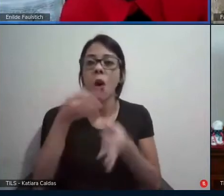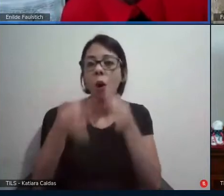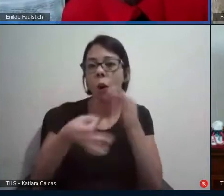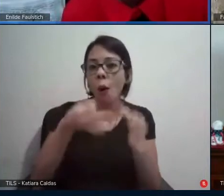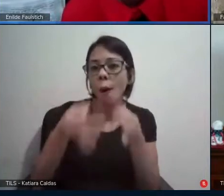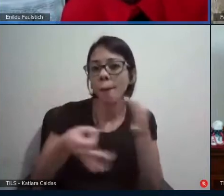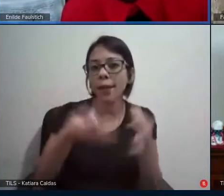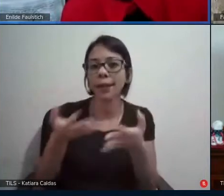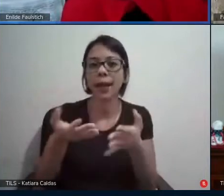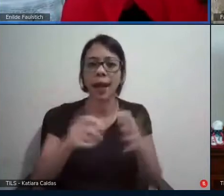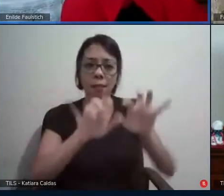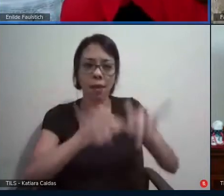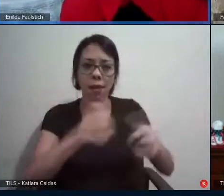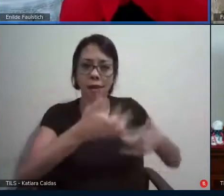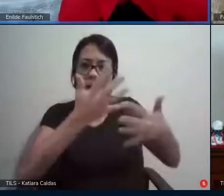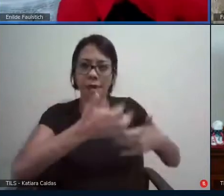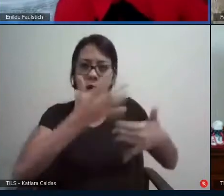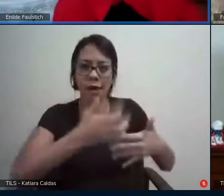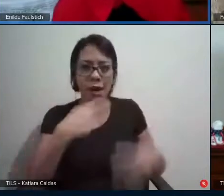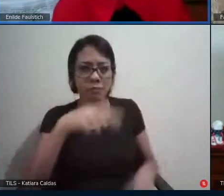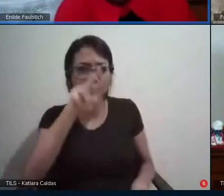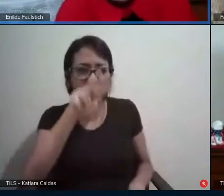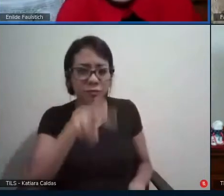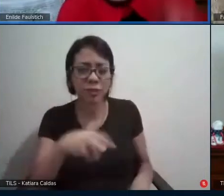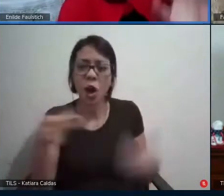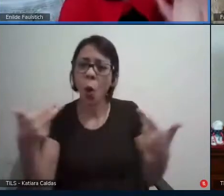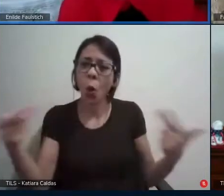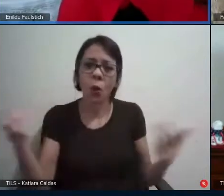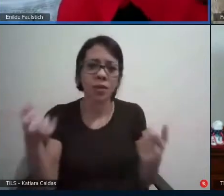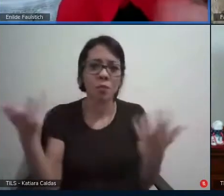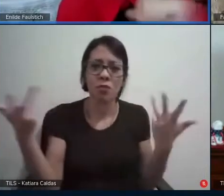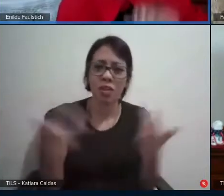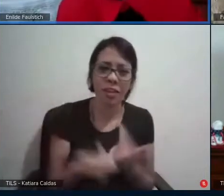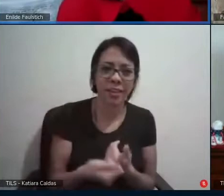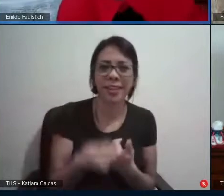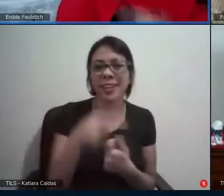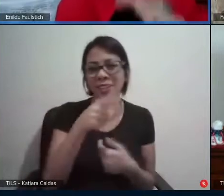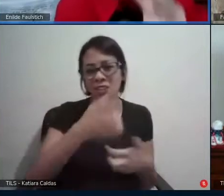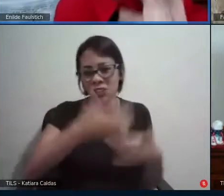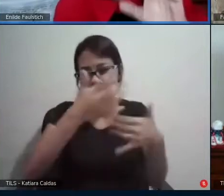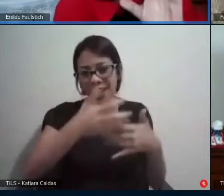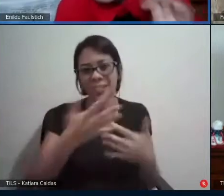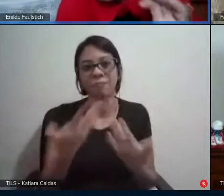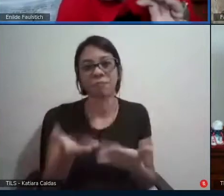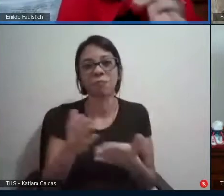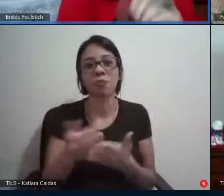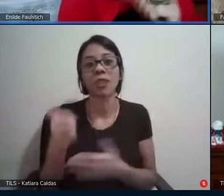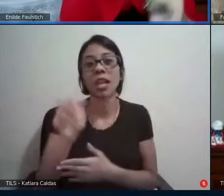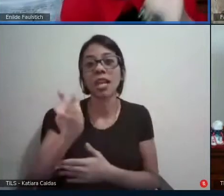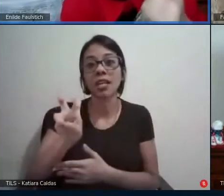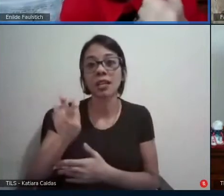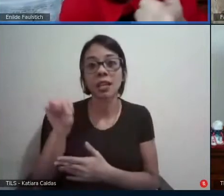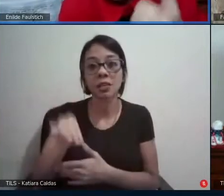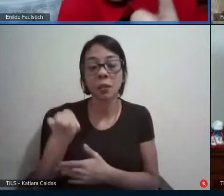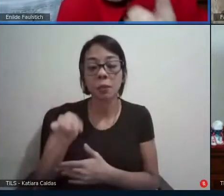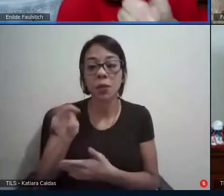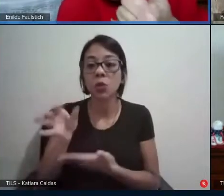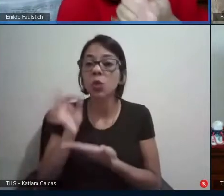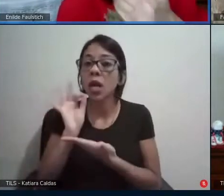comentário, para escreverem aqui, que estão escrevendo muito aqui, coisas bonitas aqui no chat. Então, 15 minutos para a gente